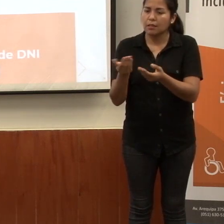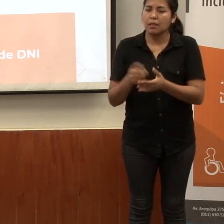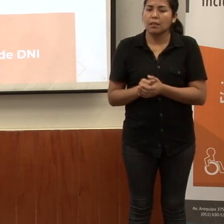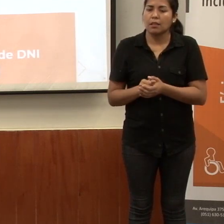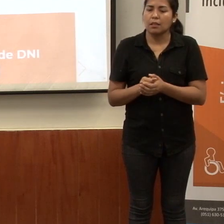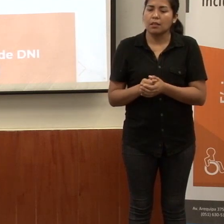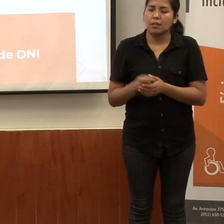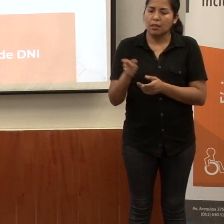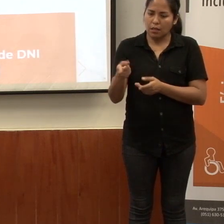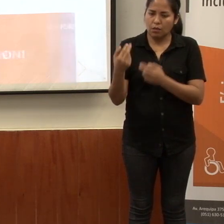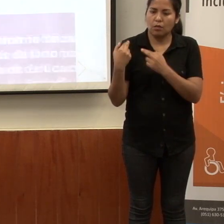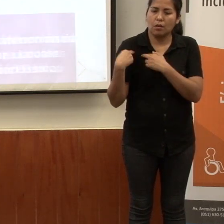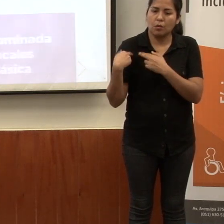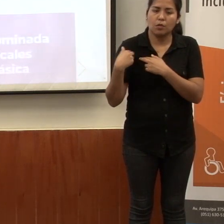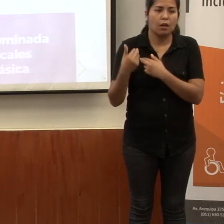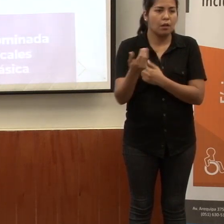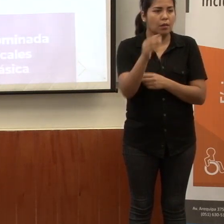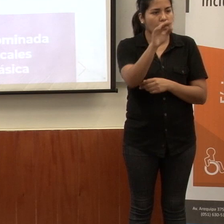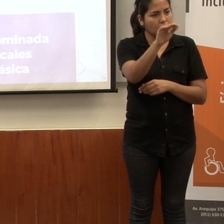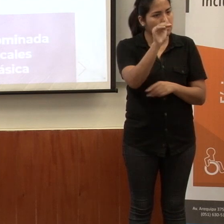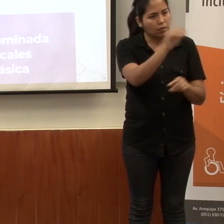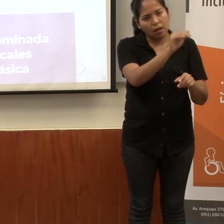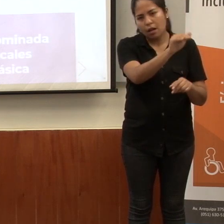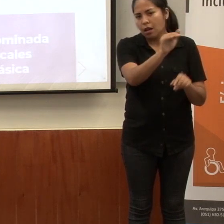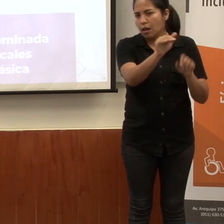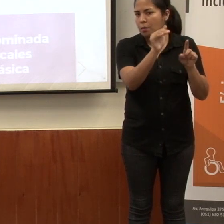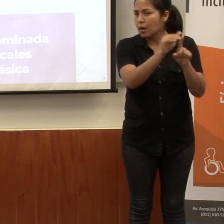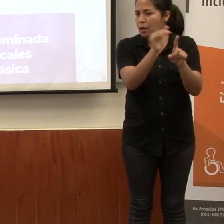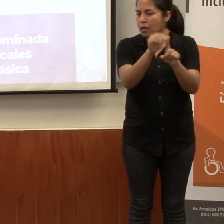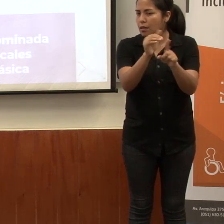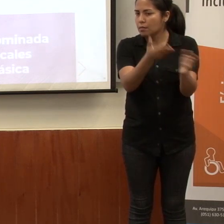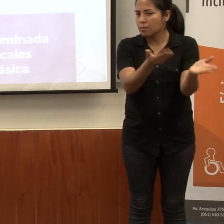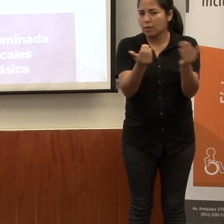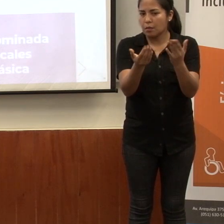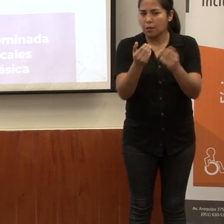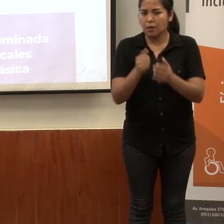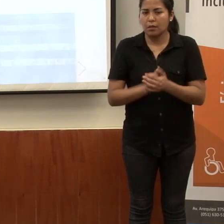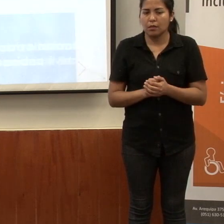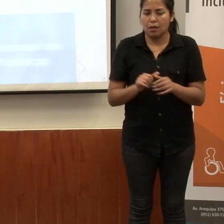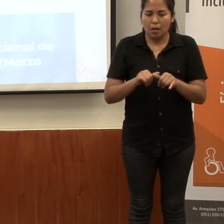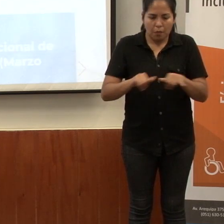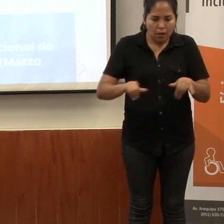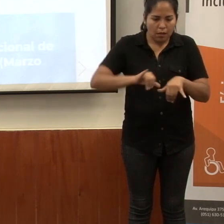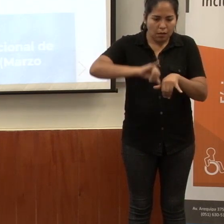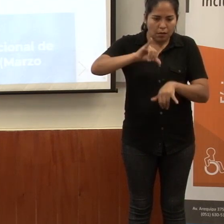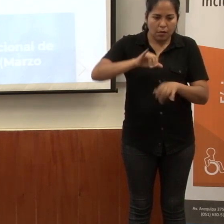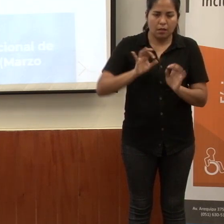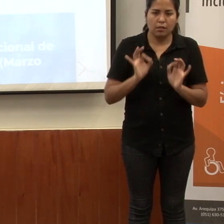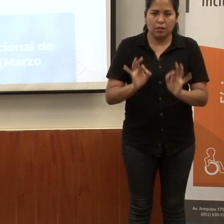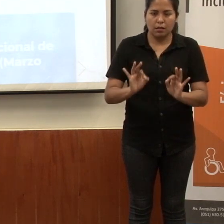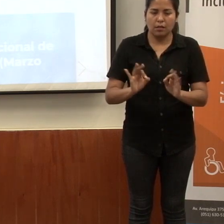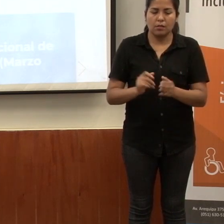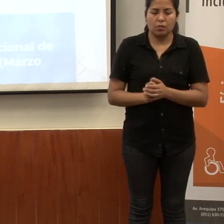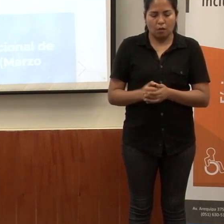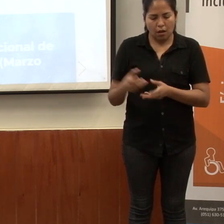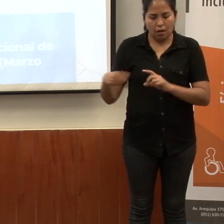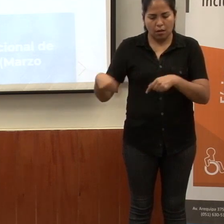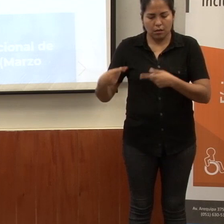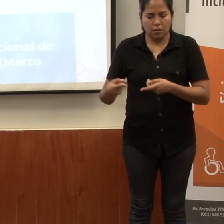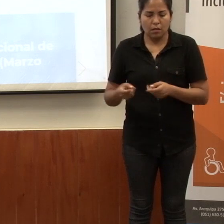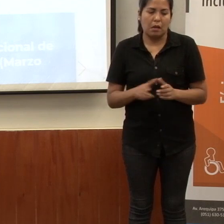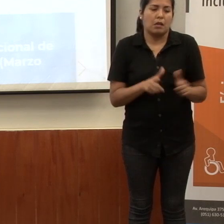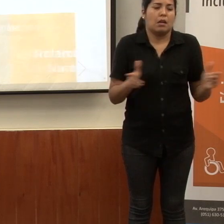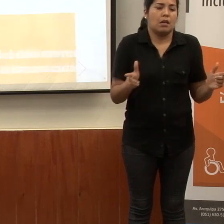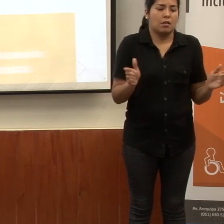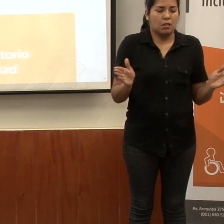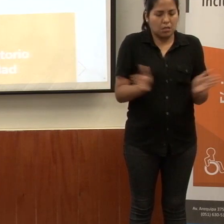ellos los citan, los evalúan, le hacen las indicaciones, le toman las medidas para que sea la silla de ruedas adecuada, porque si no le están dando